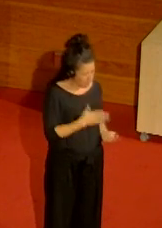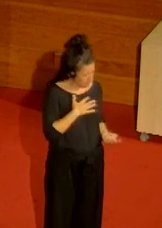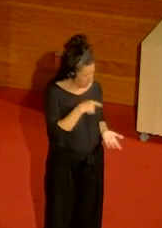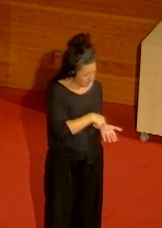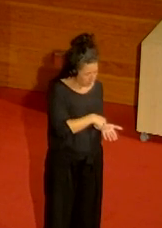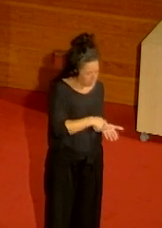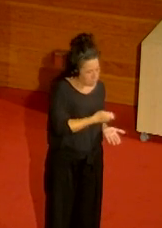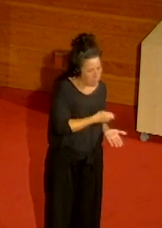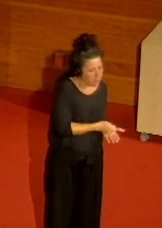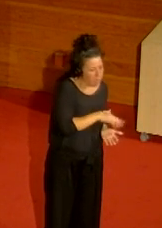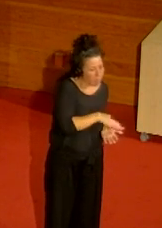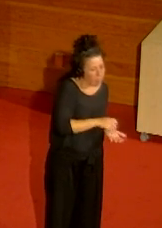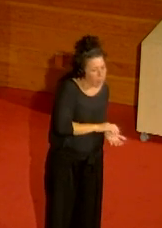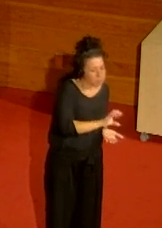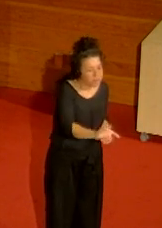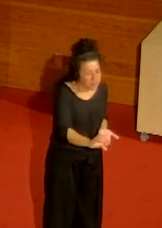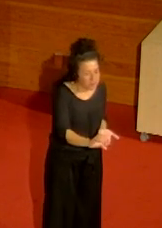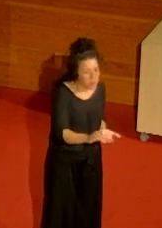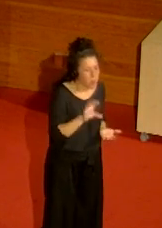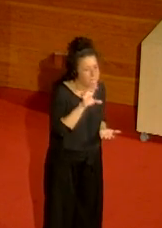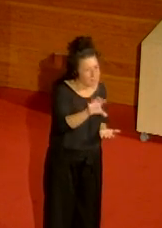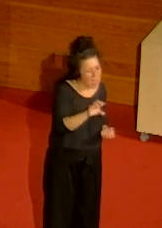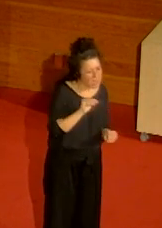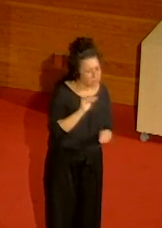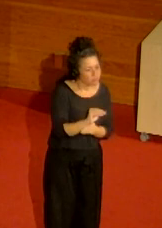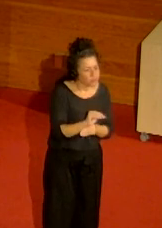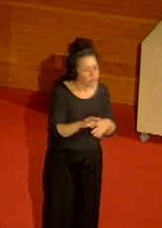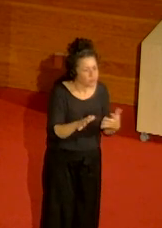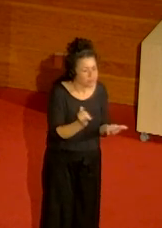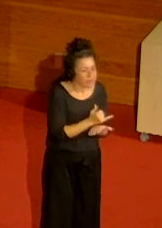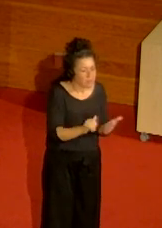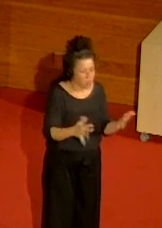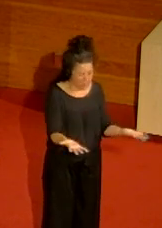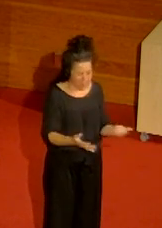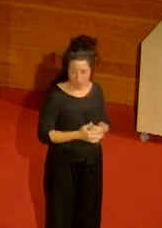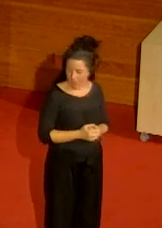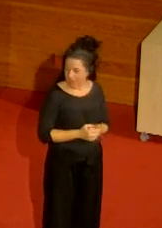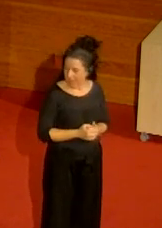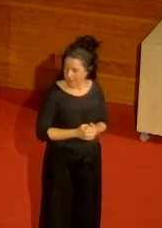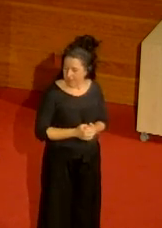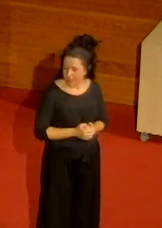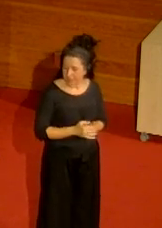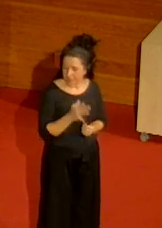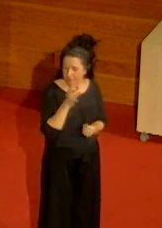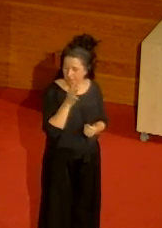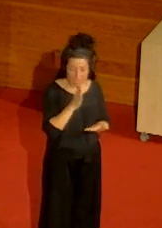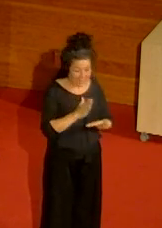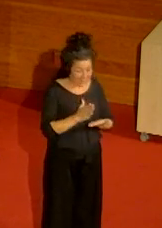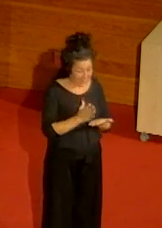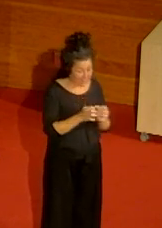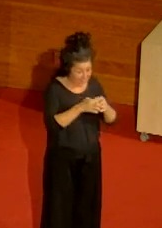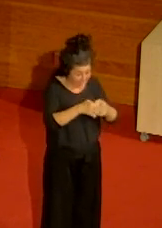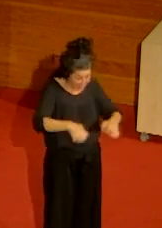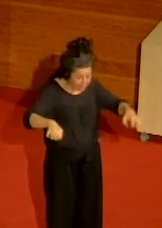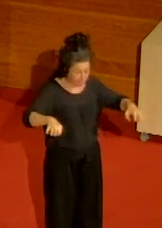estoy financiando Bueno ahora vamos para Esta división de Israel de